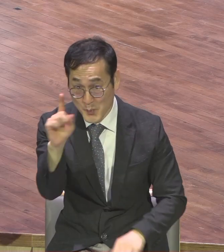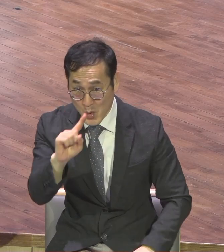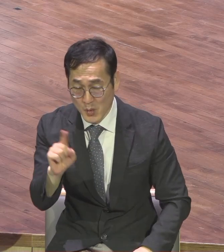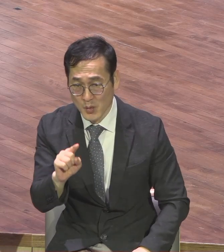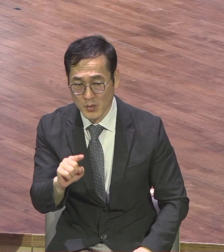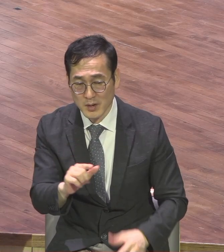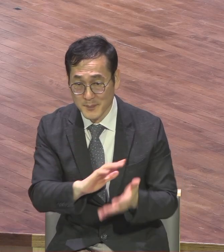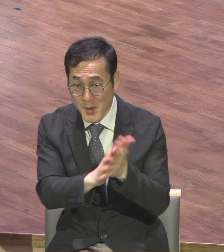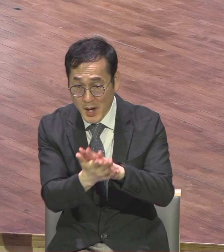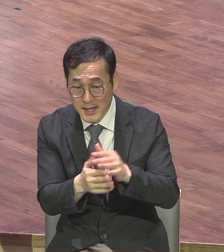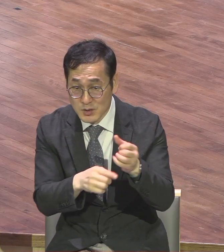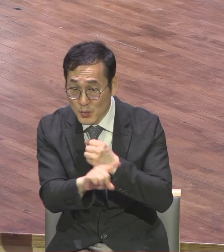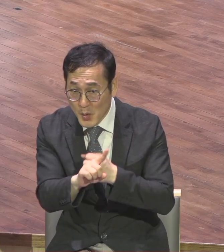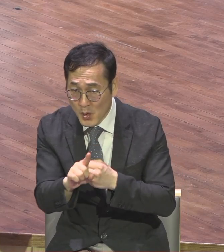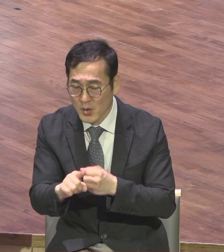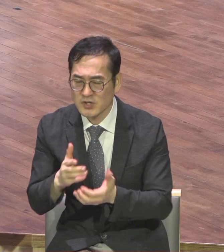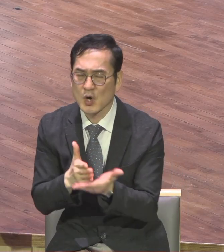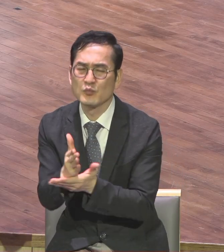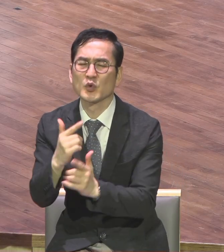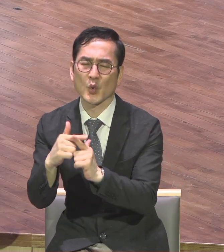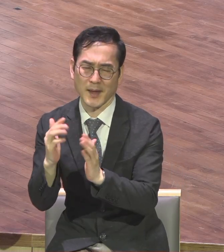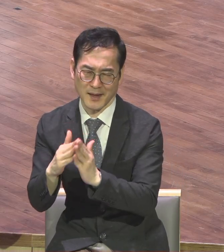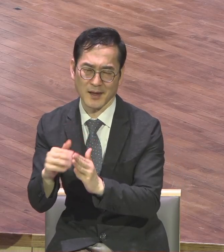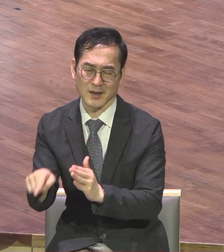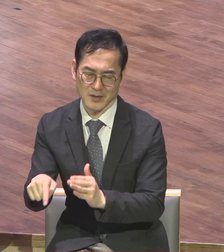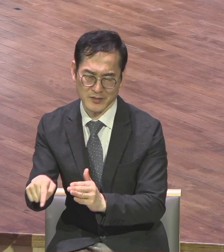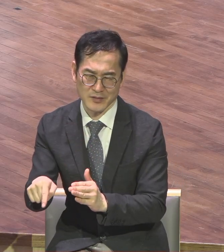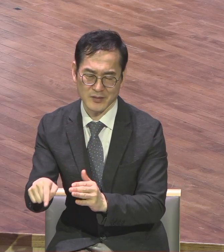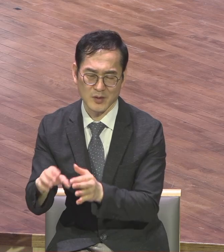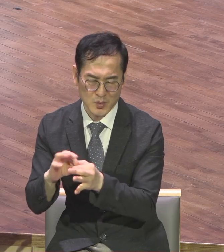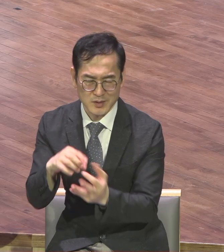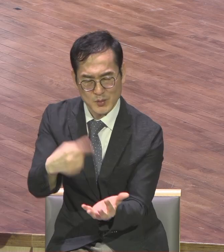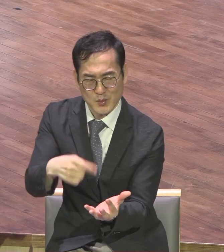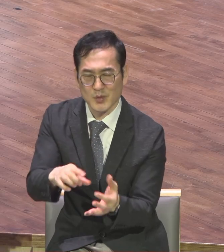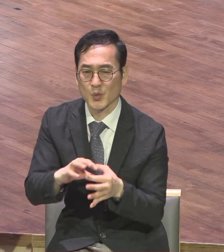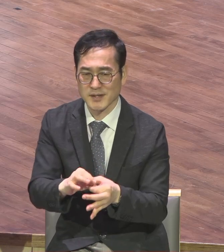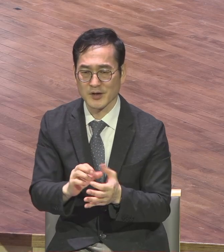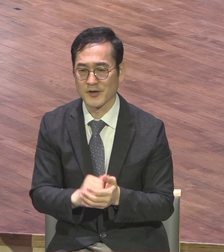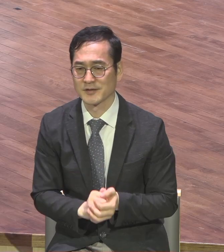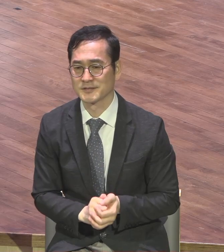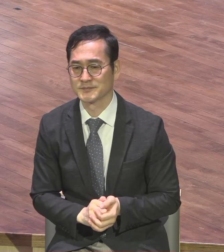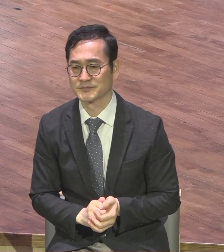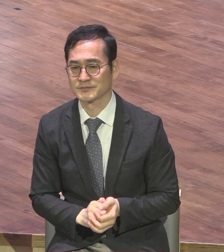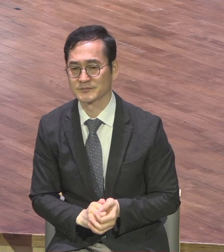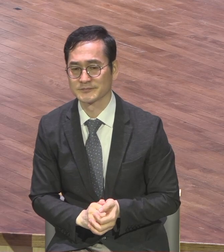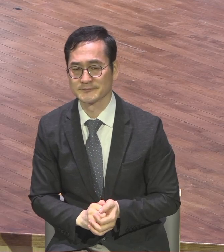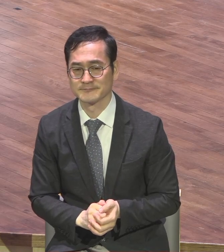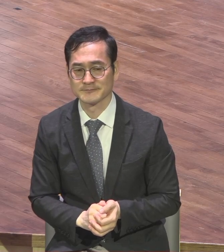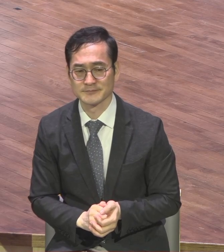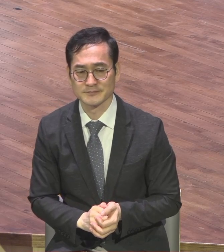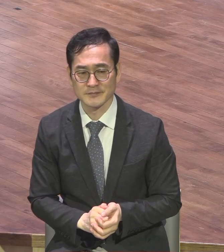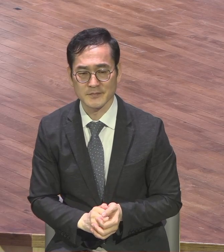수준에 맞는 사람들, 자기 수준에 맞는 사람들끼리 모여서 그지 말씀 운동 펼쳐나가. 이 전문교회입니다.